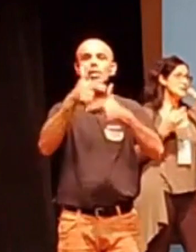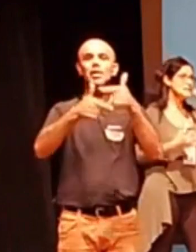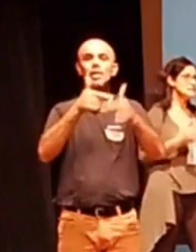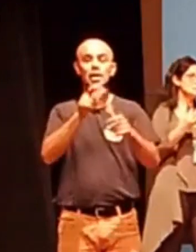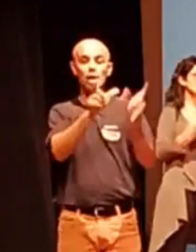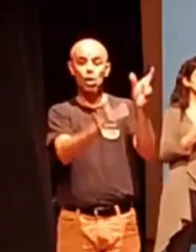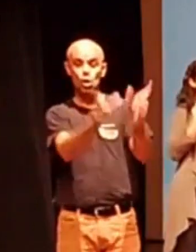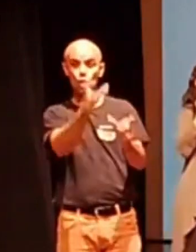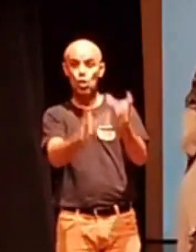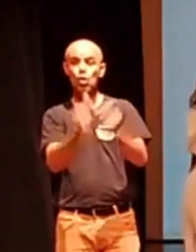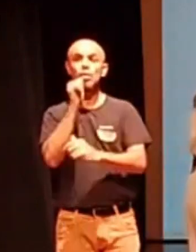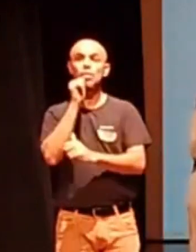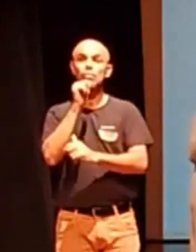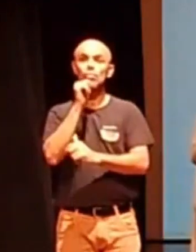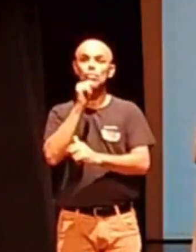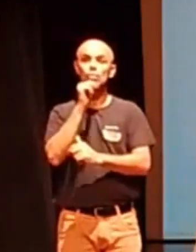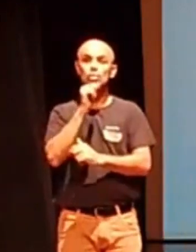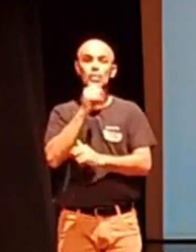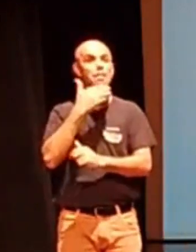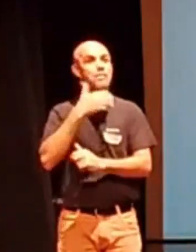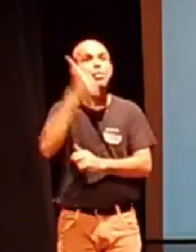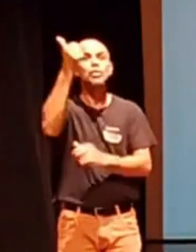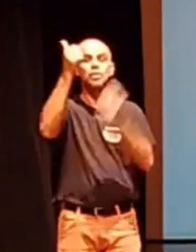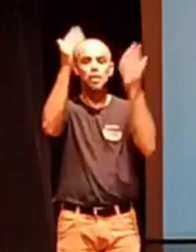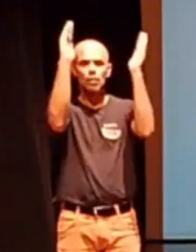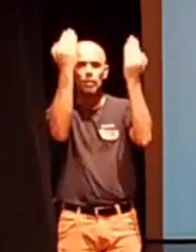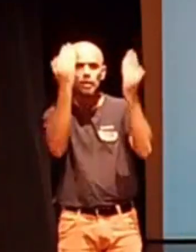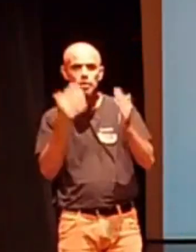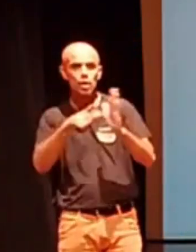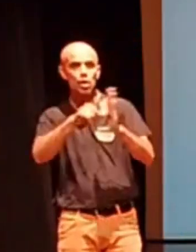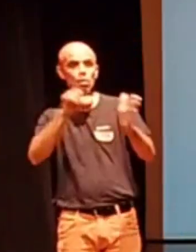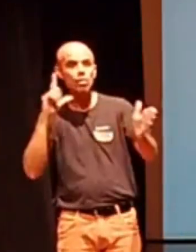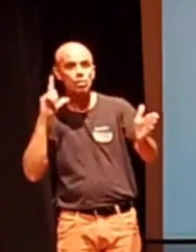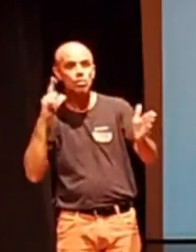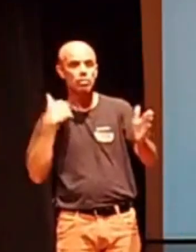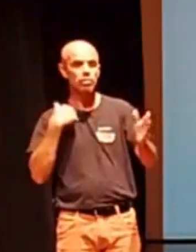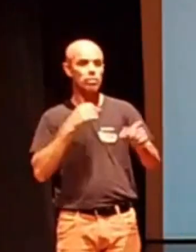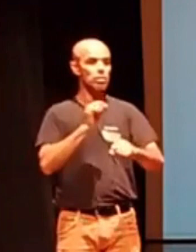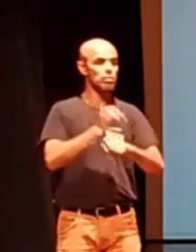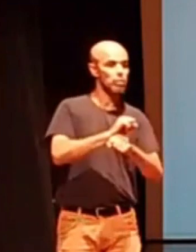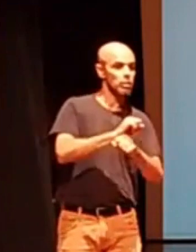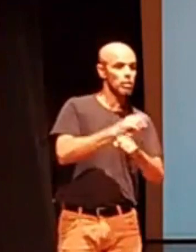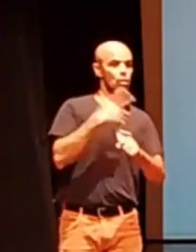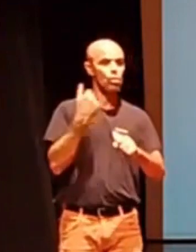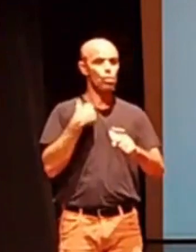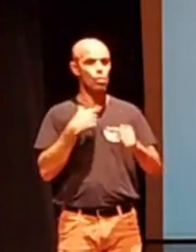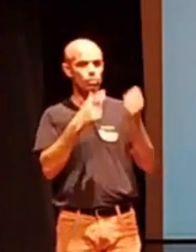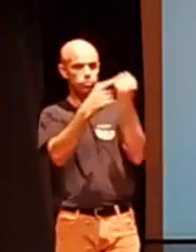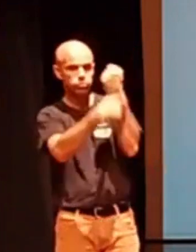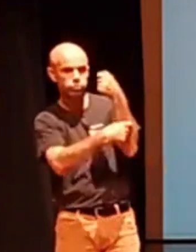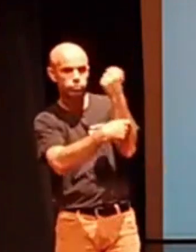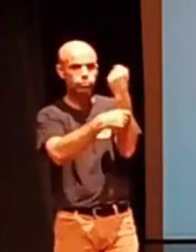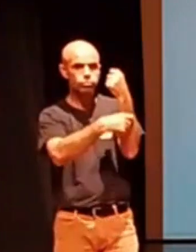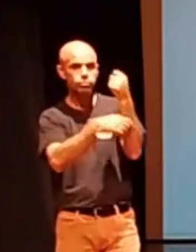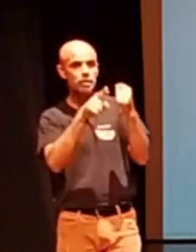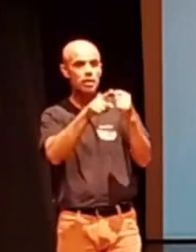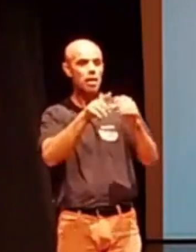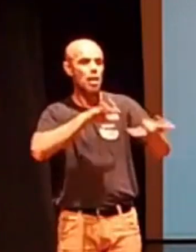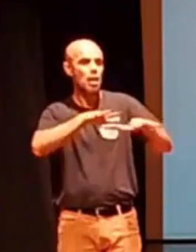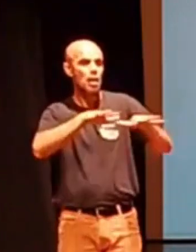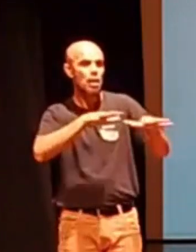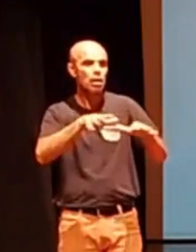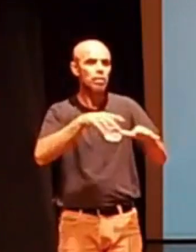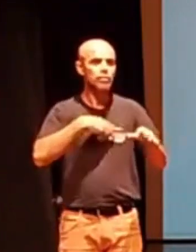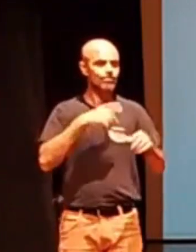mulheres, que o mais importante é a avaliação. Seja avaliação estática, avaliação dinâmica dessa paciente. O que ela consegue, o que você